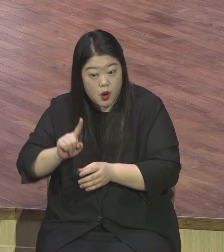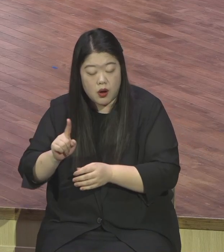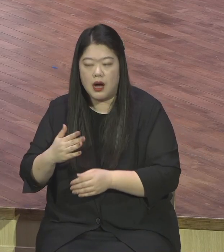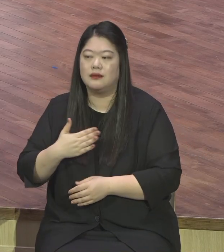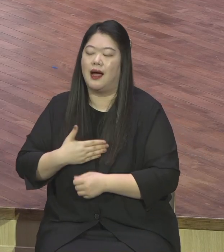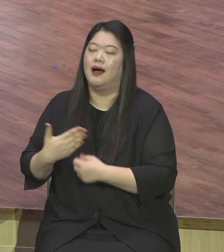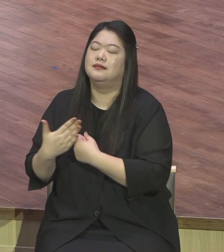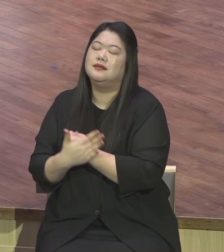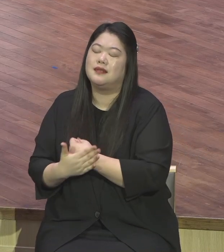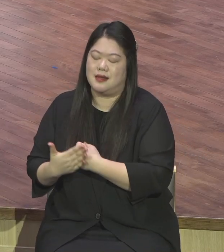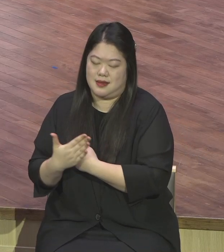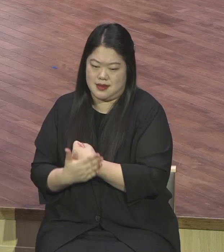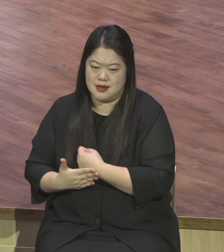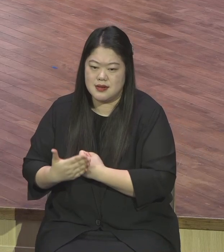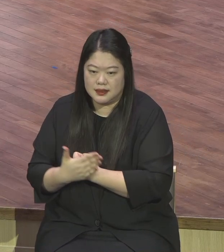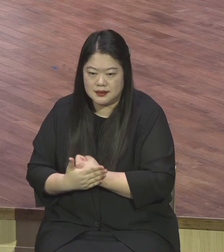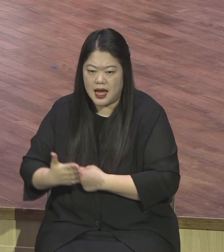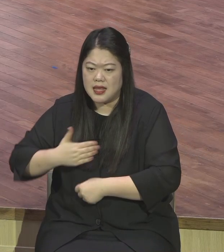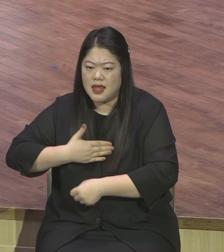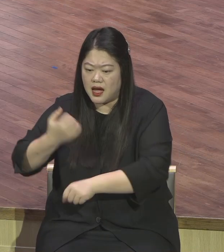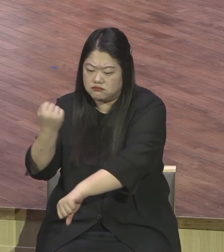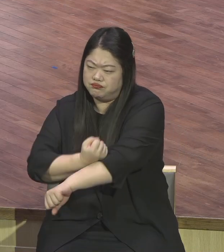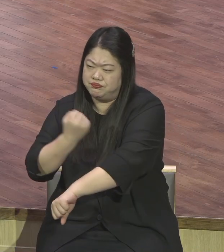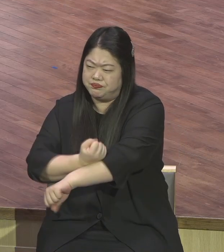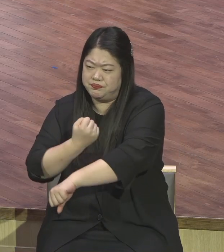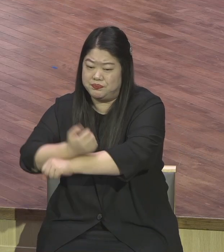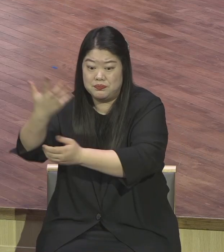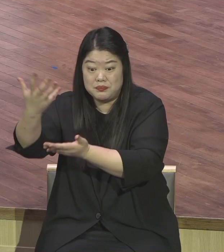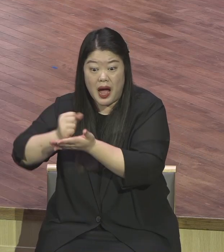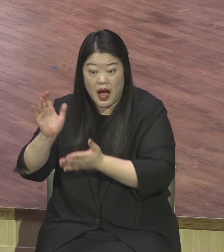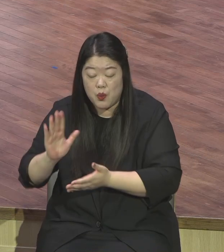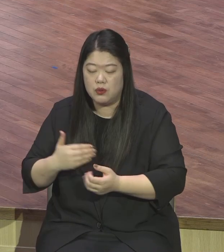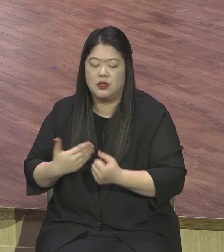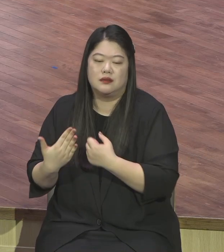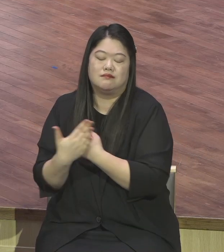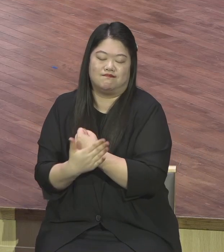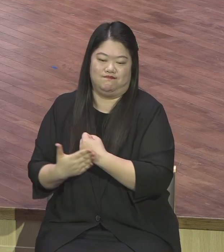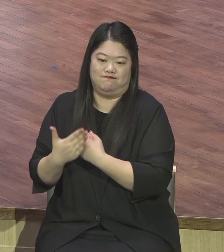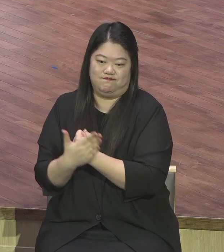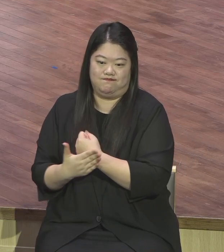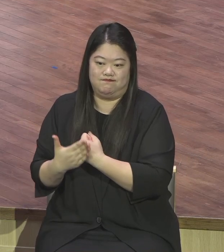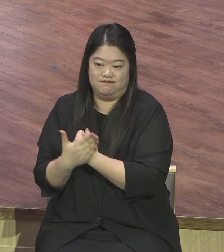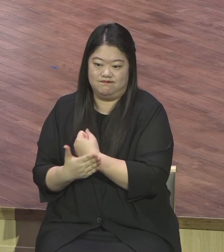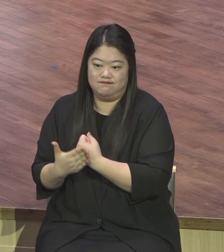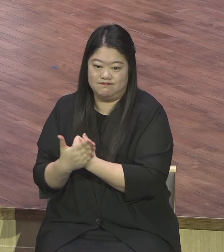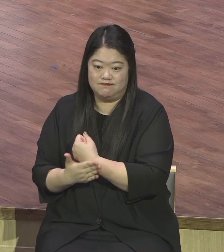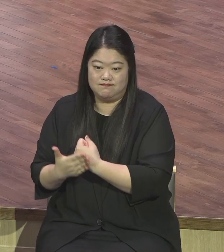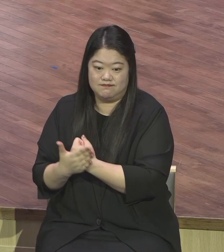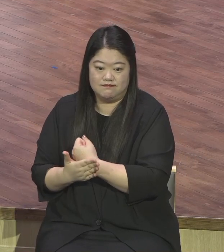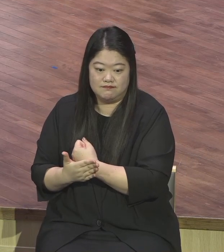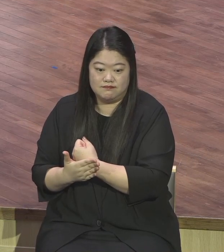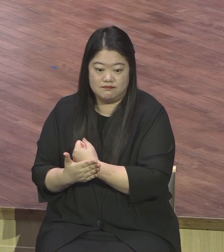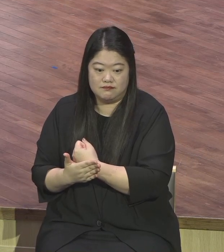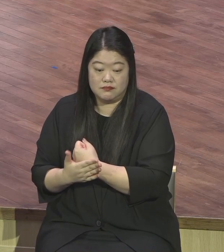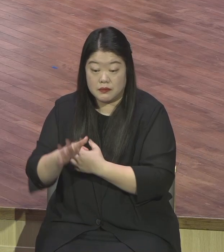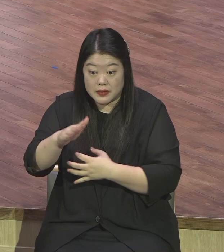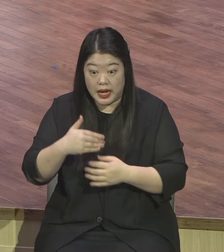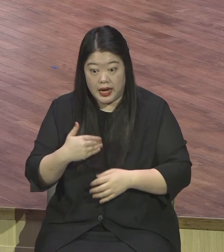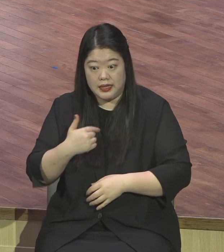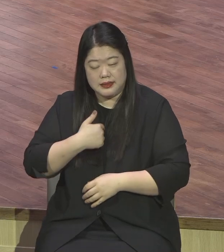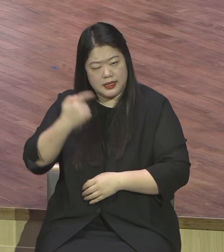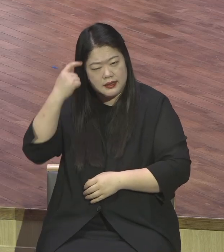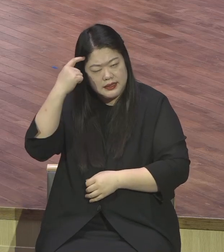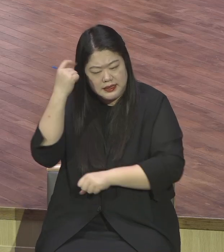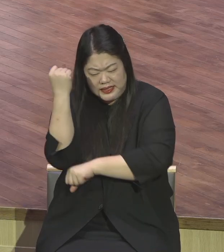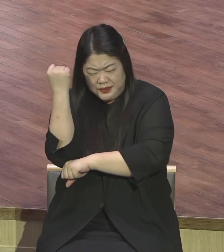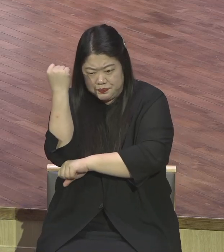받은 자로서의 은혜를 받았다고 하면 이렇게 은혜 의식이 바탕에 깔려 있는